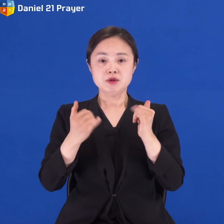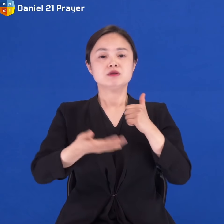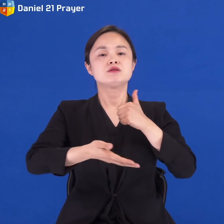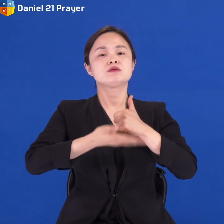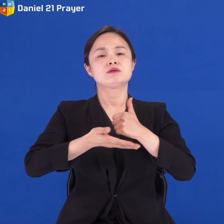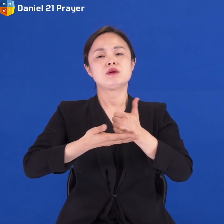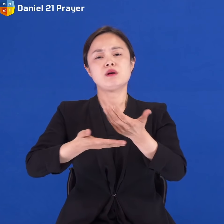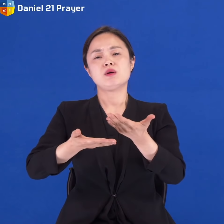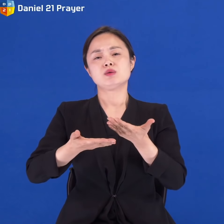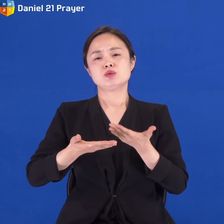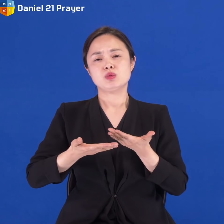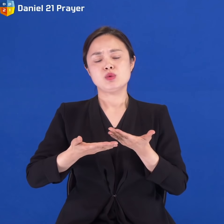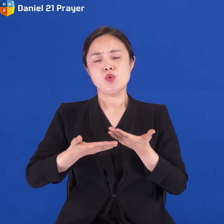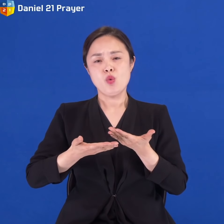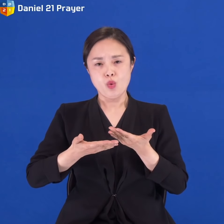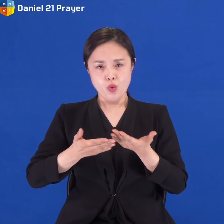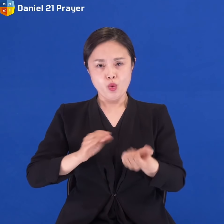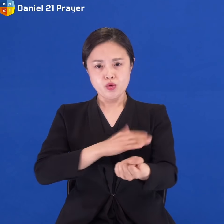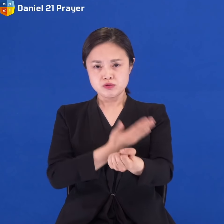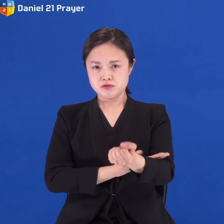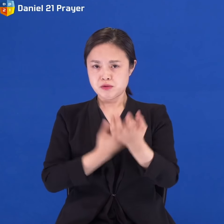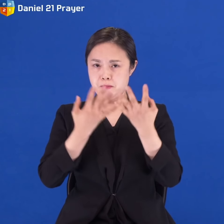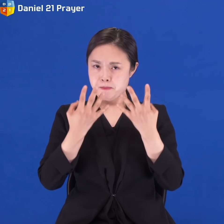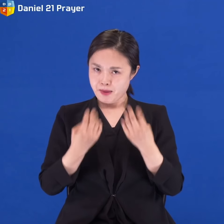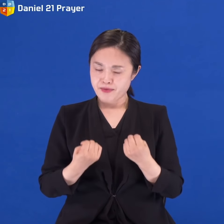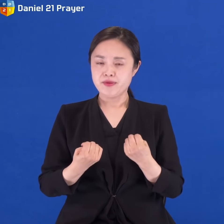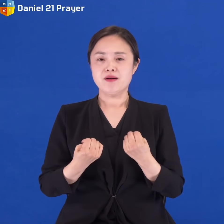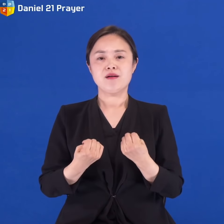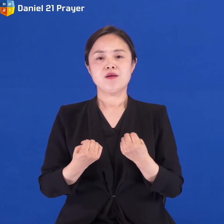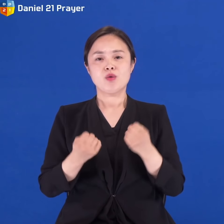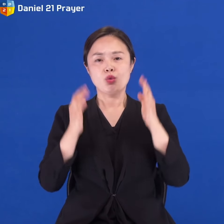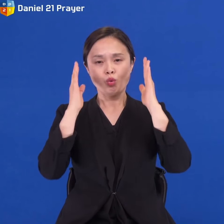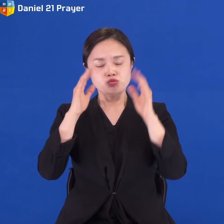그러한 자긍심을 가지고 살아오던 제가